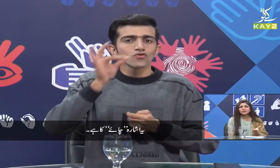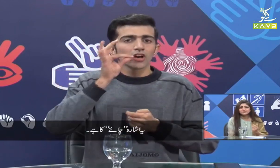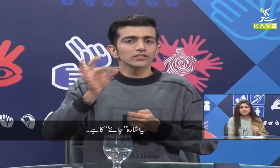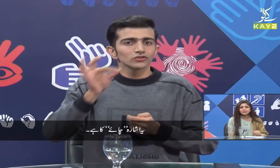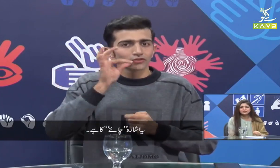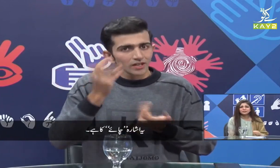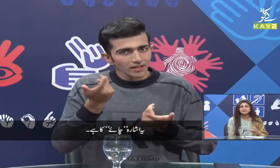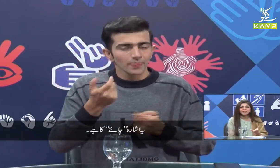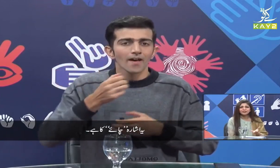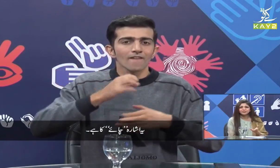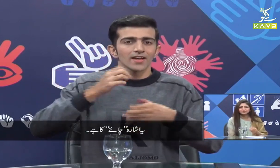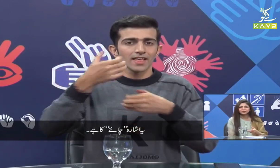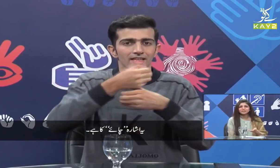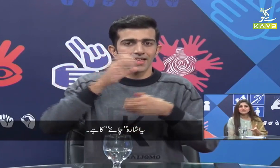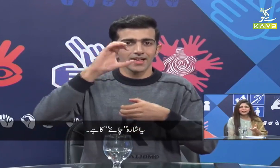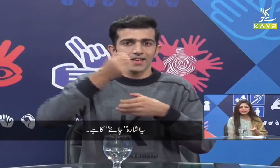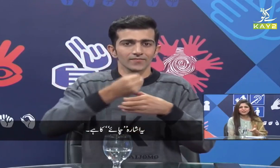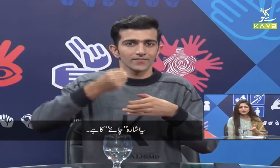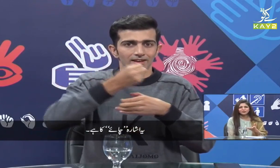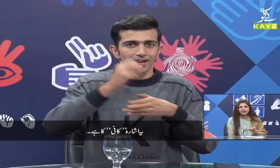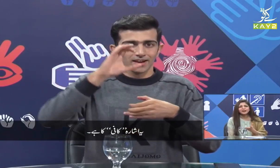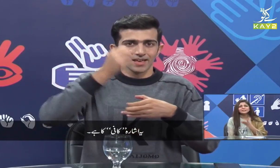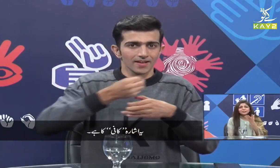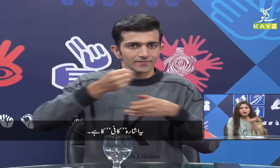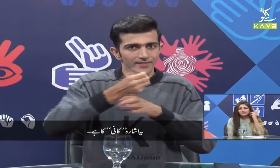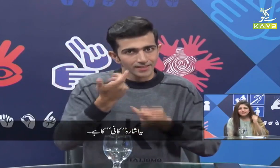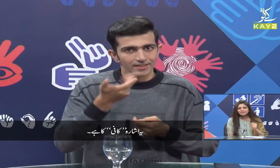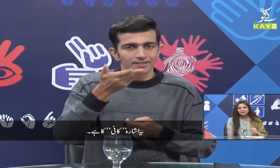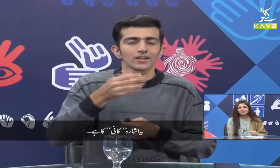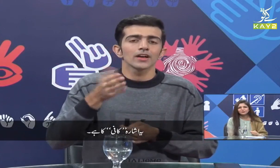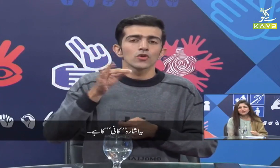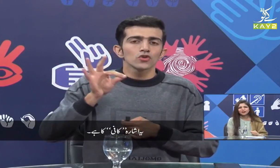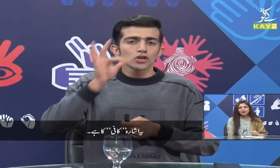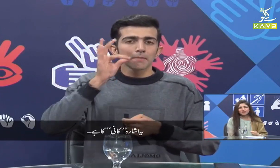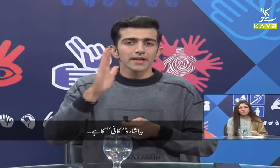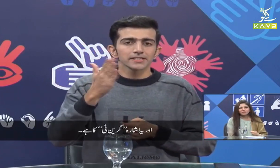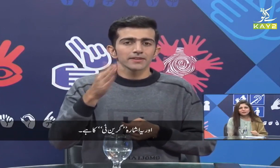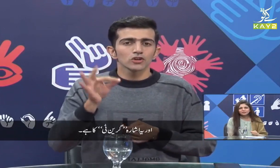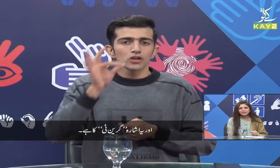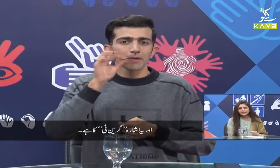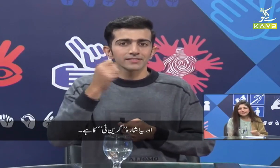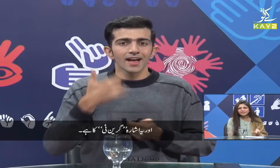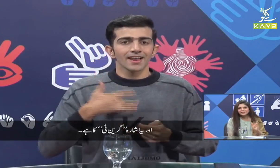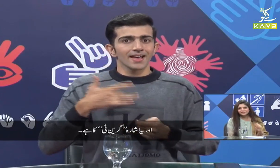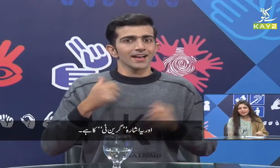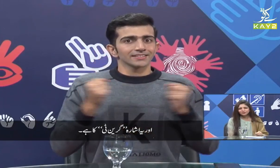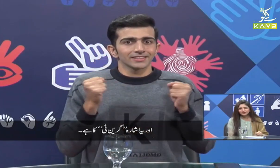कैसे वेलकम करना है, चाय का कैसे पूछना है, ये चाय का साइन हो गया, ये कॉफ़ी का साइन हो गया और ये ग्रीन टी का साइन हो गया,